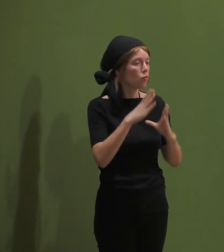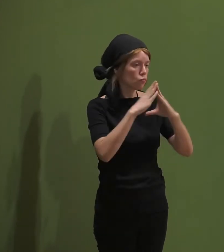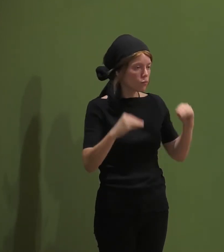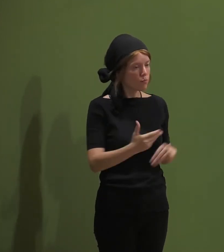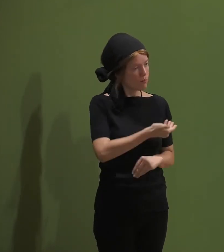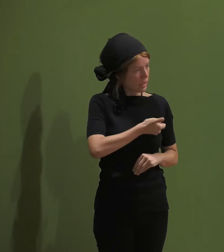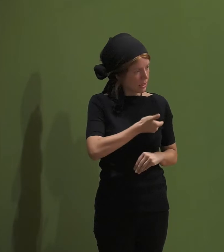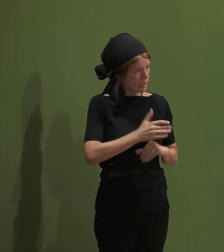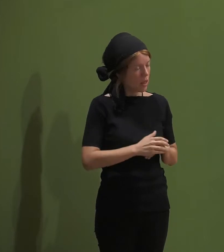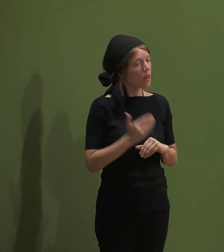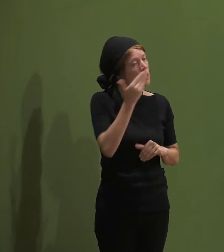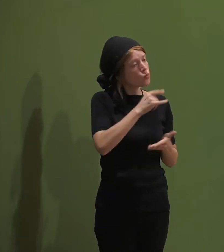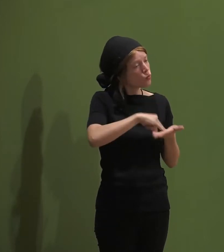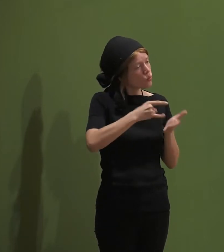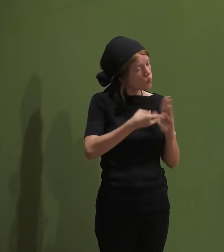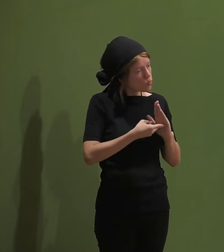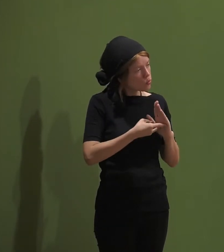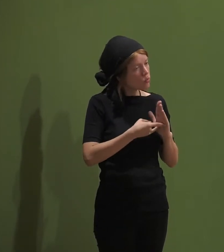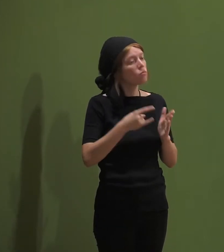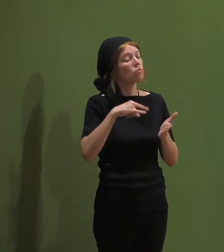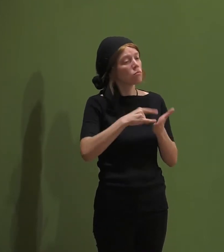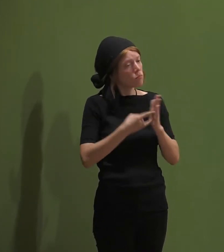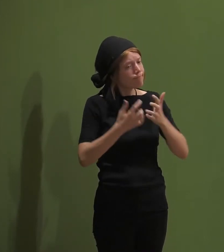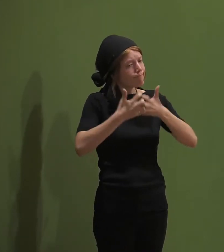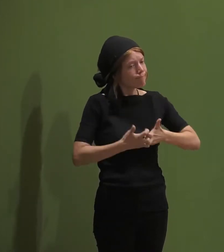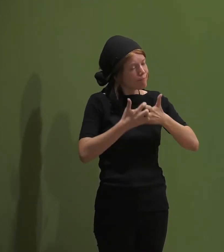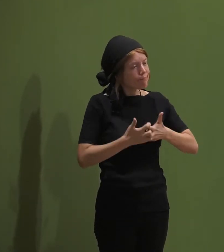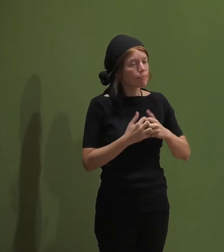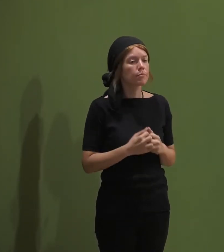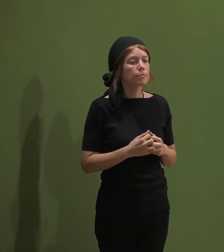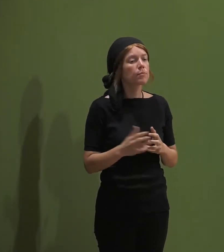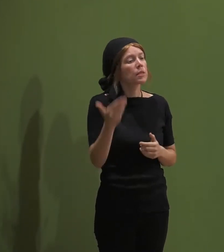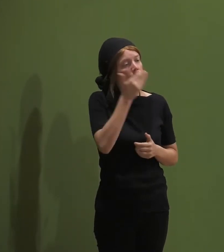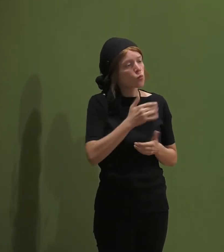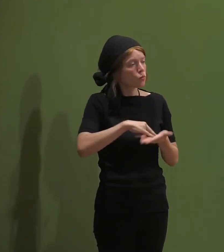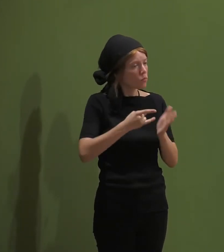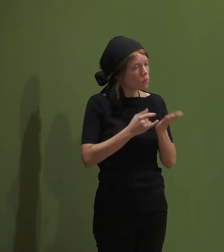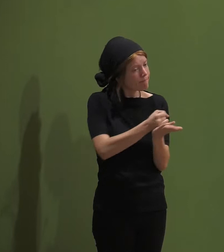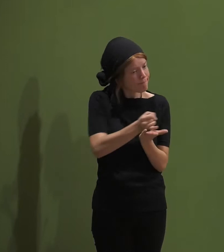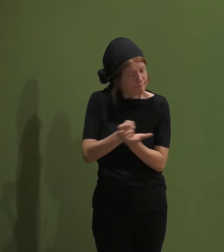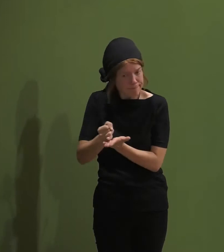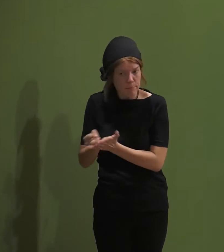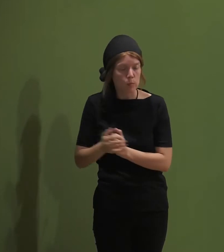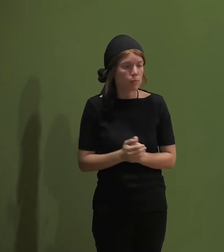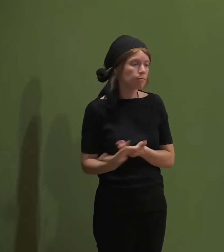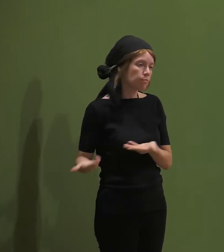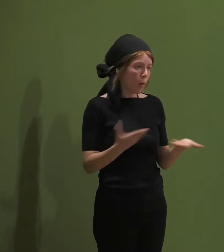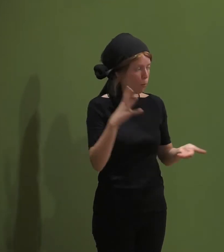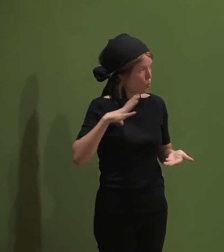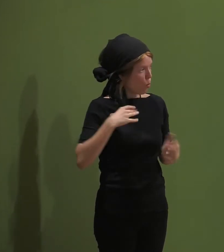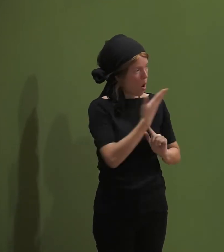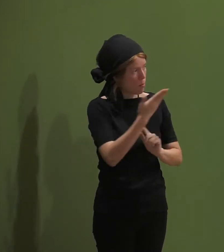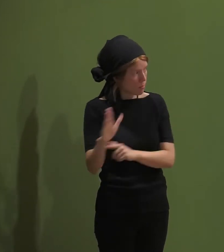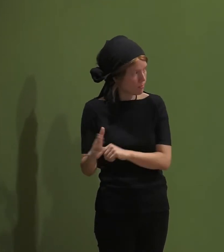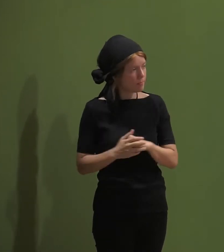de Plasencia, Escuela Politécnica, Escuela de Ingenierías Industriales, Escuela de Ingenierías Agrarias. Suban al estrado los representantes de